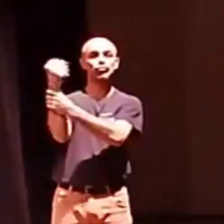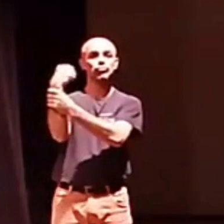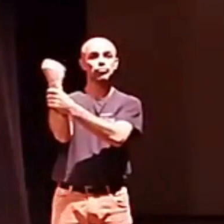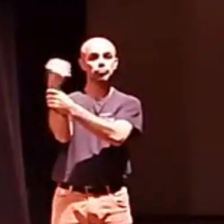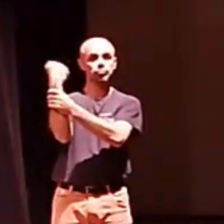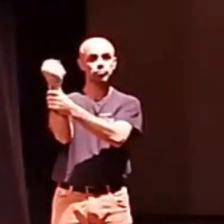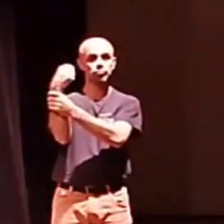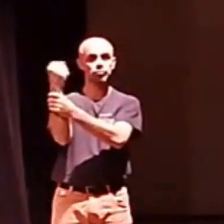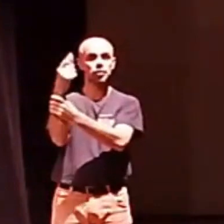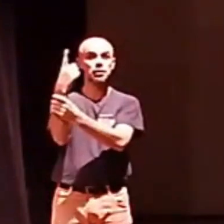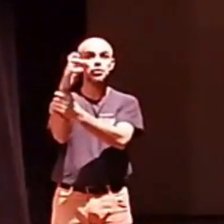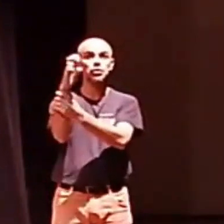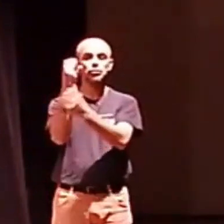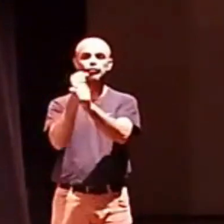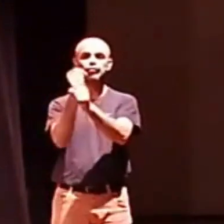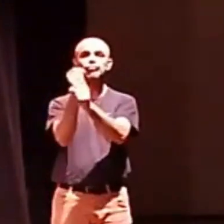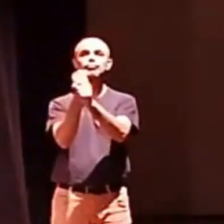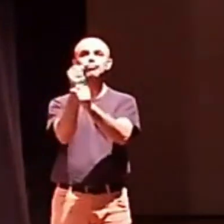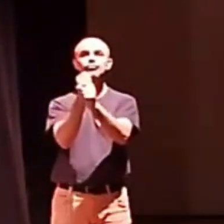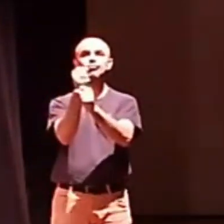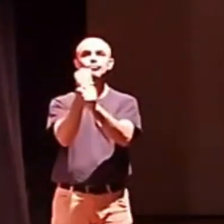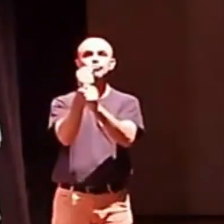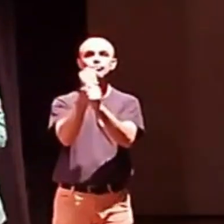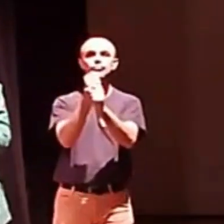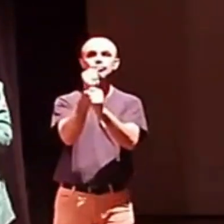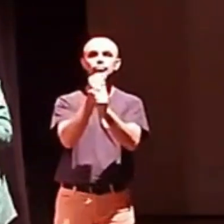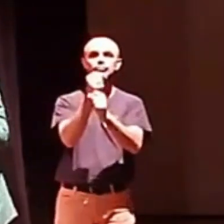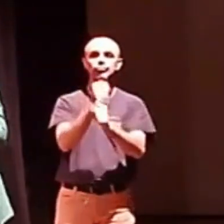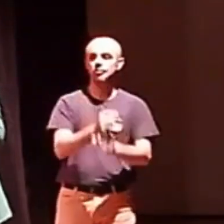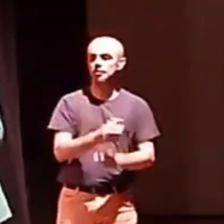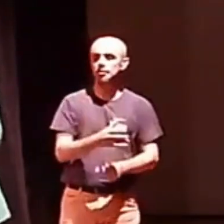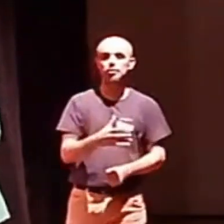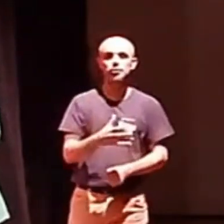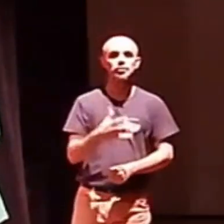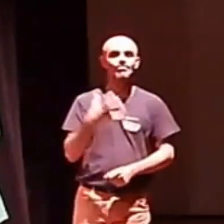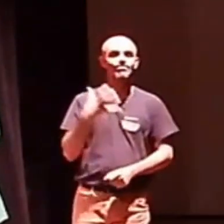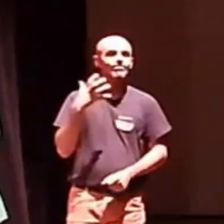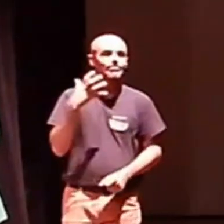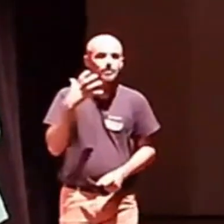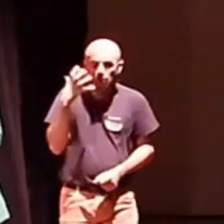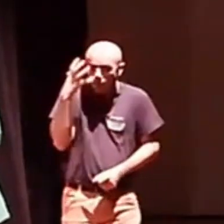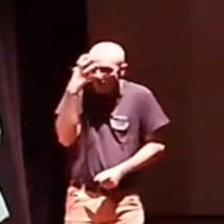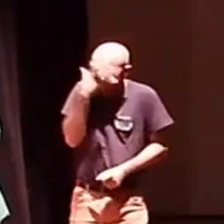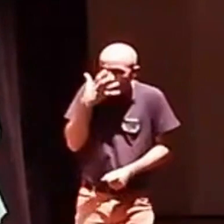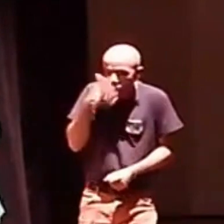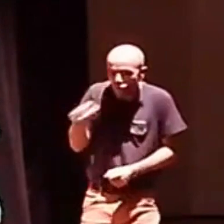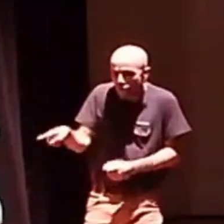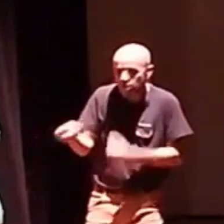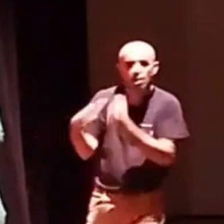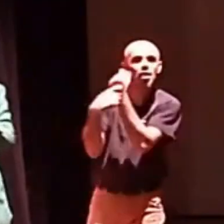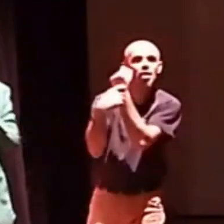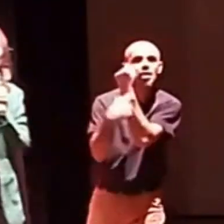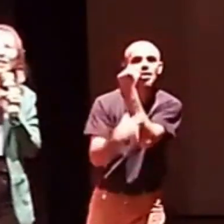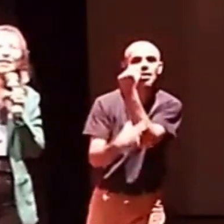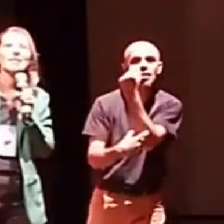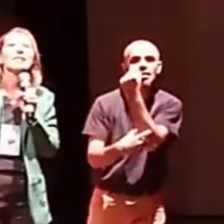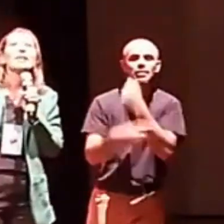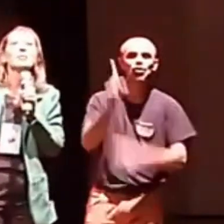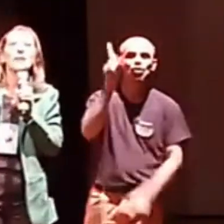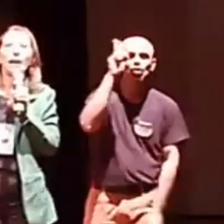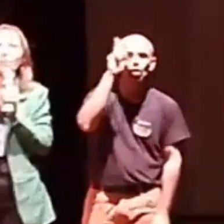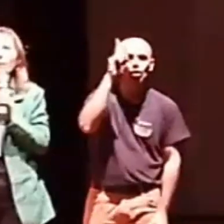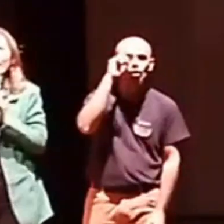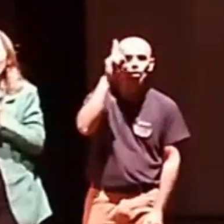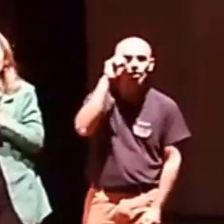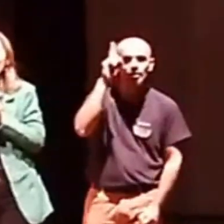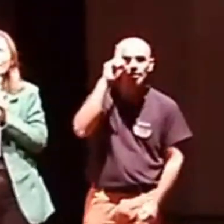fisioterapeuta há 15 anos, apaixonada por essa menina aqui. Todos os dias